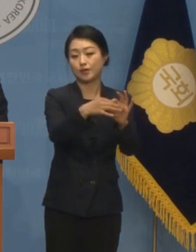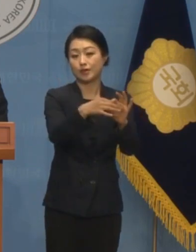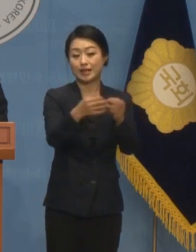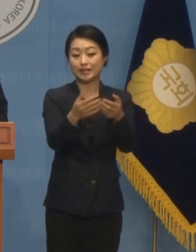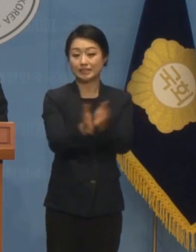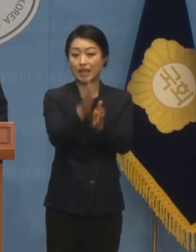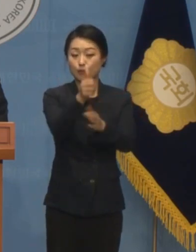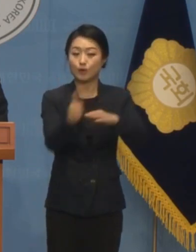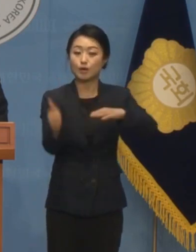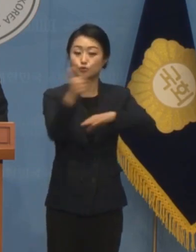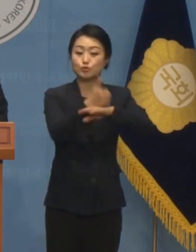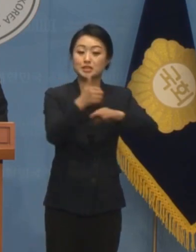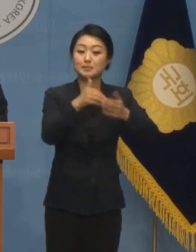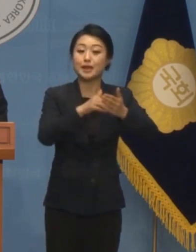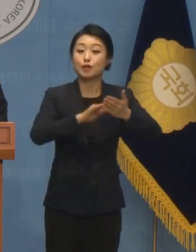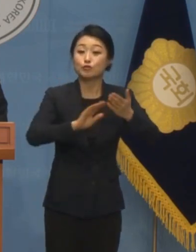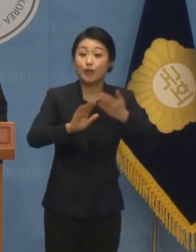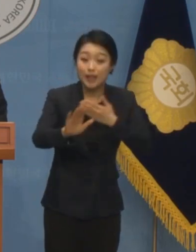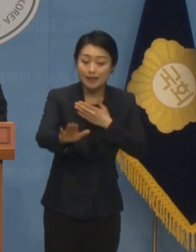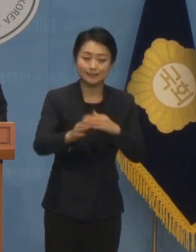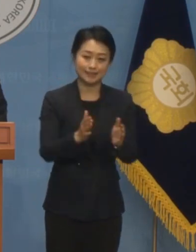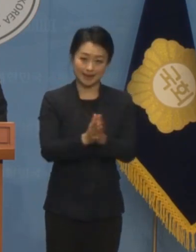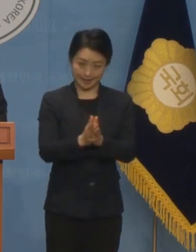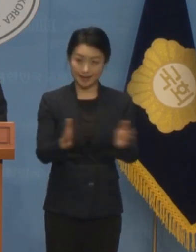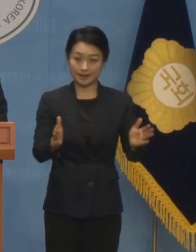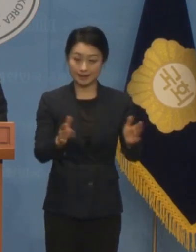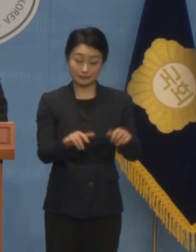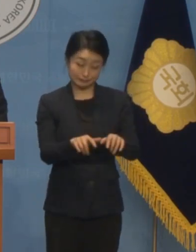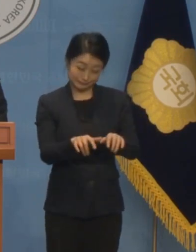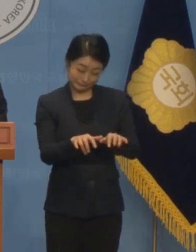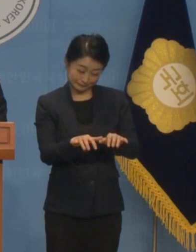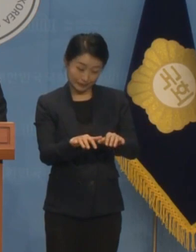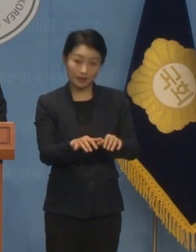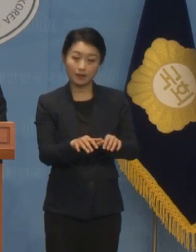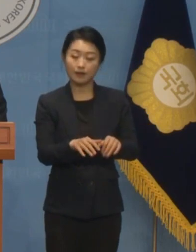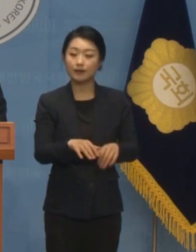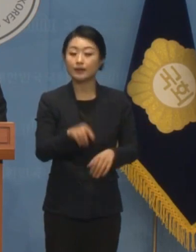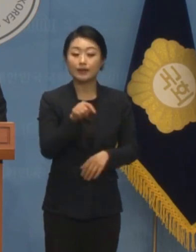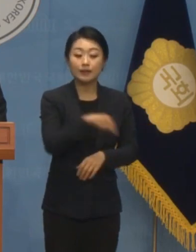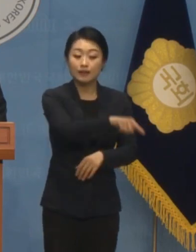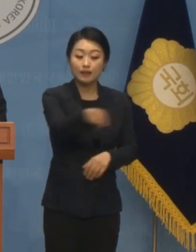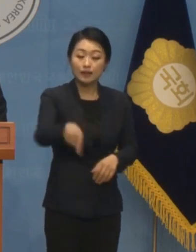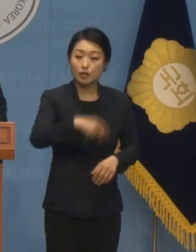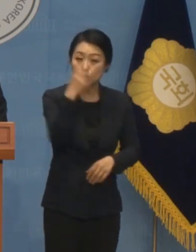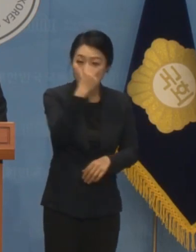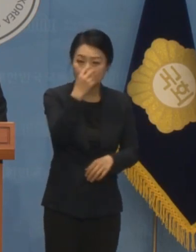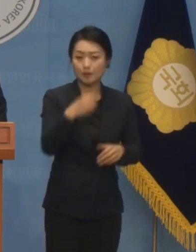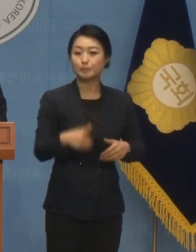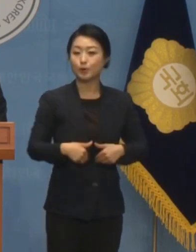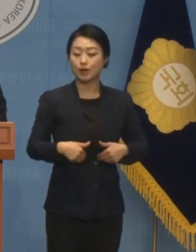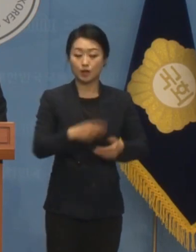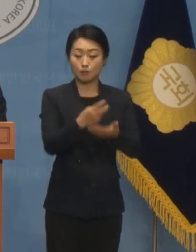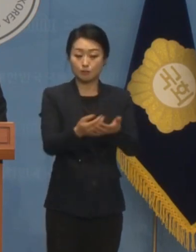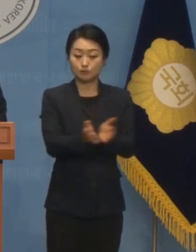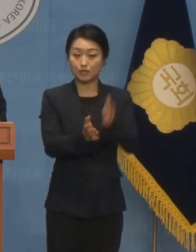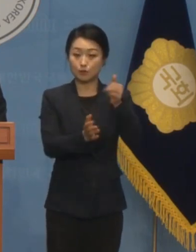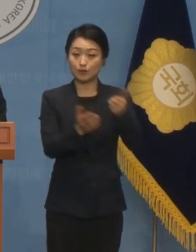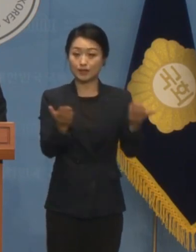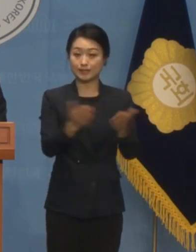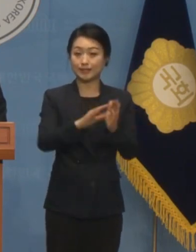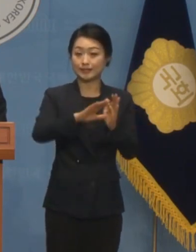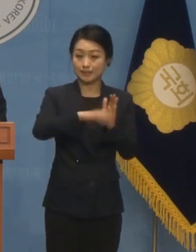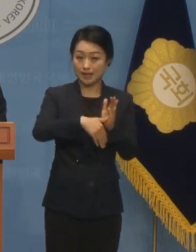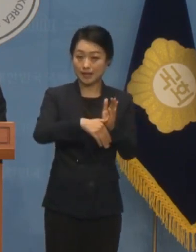장관 취임 이후 시작했다고 합니다. 수사를 통해 한동훈 씨가 법무부 장관 재직